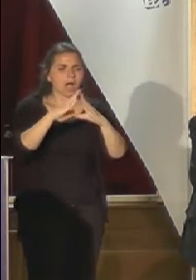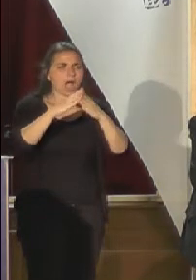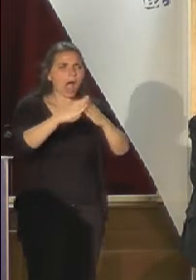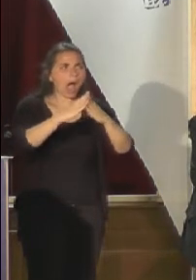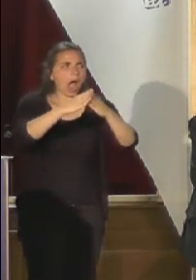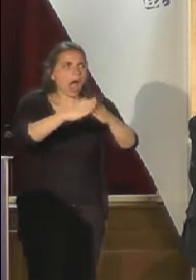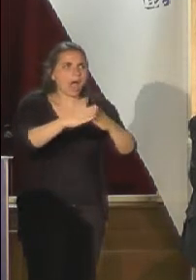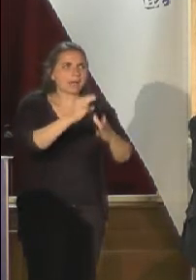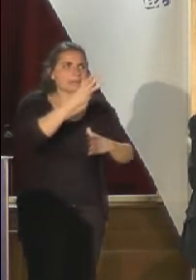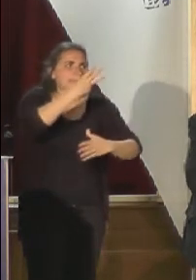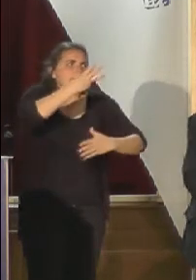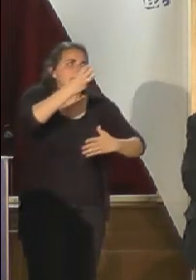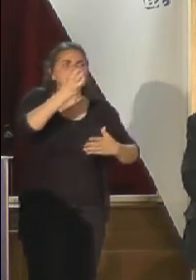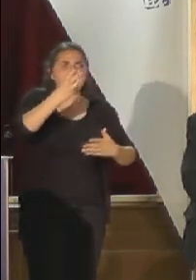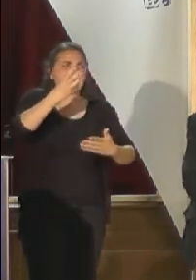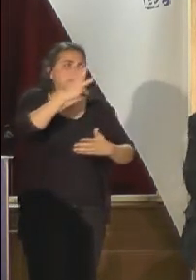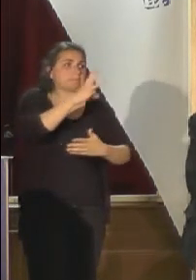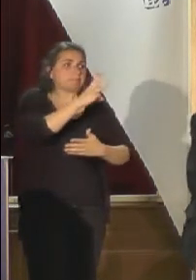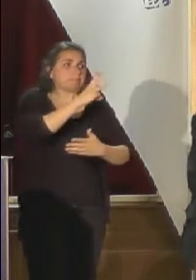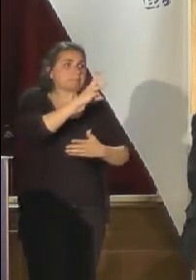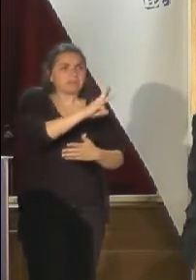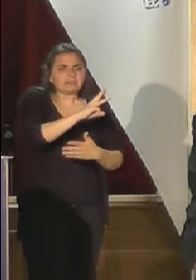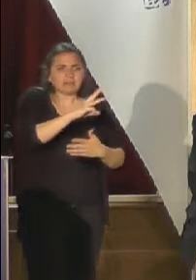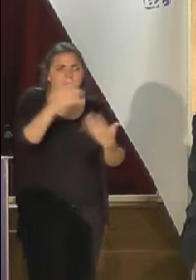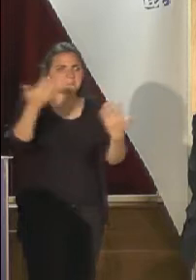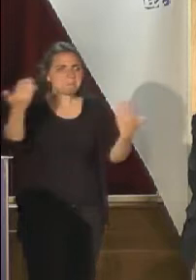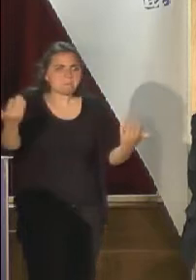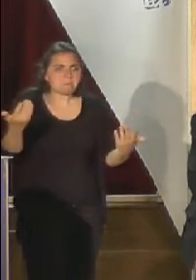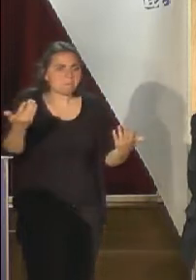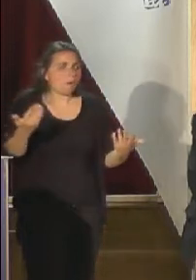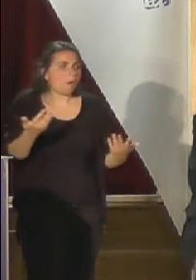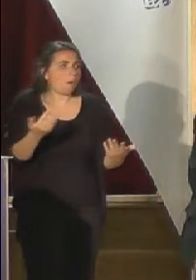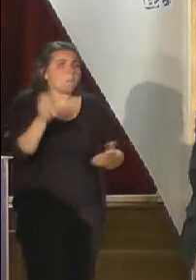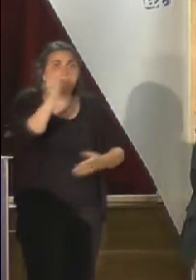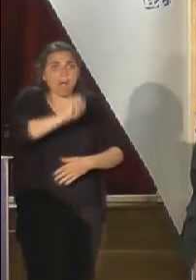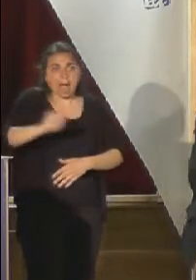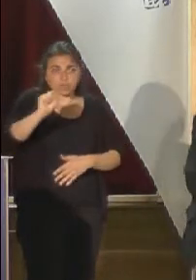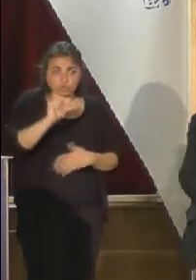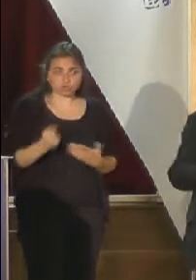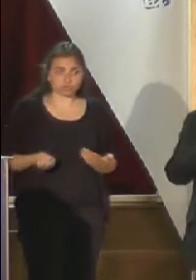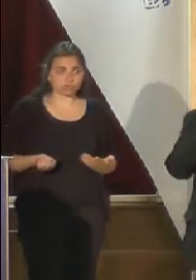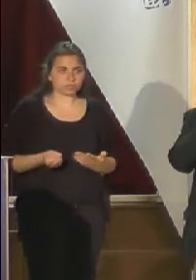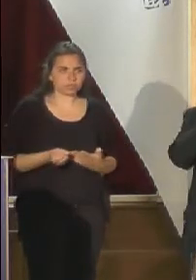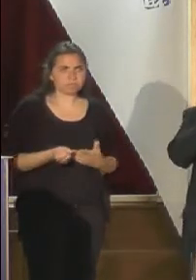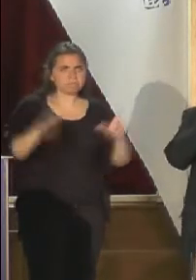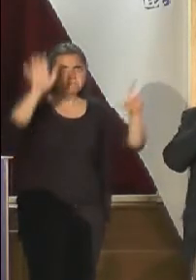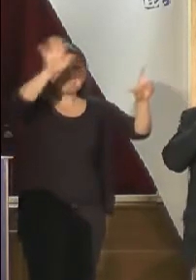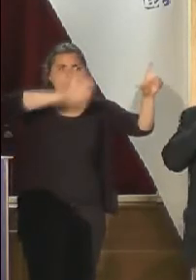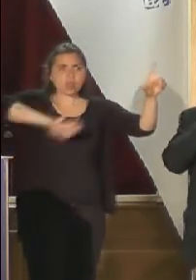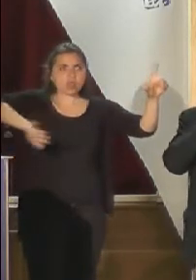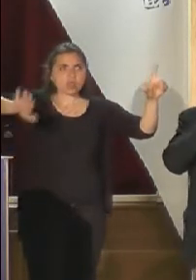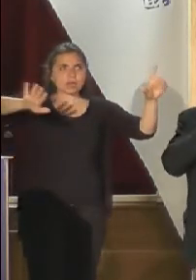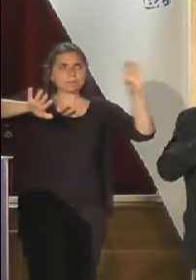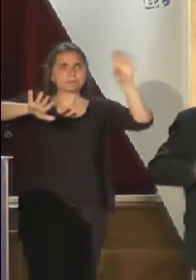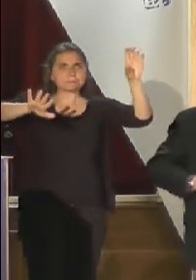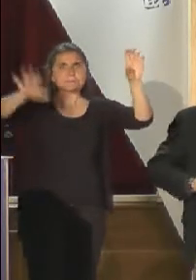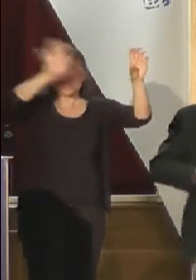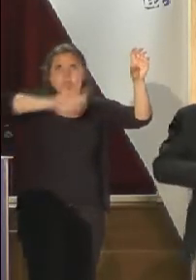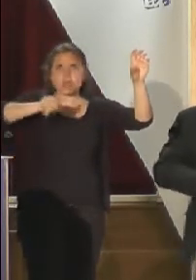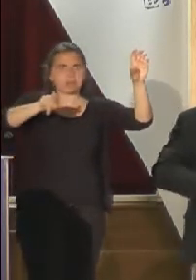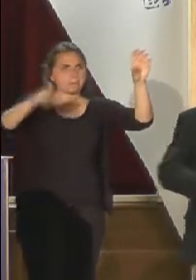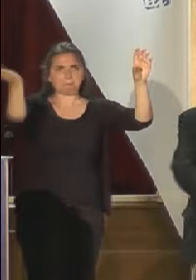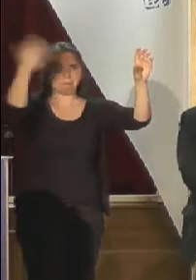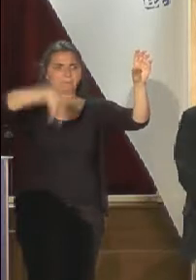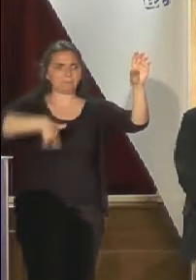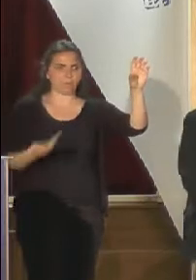de duración xa. Non hai ningún caso en toda a Península Ibérica e que un campesiñado que se decía